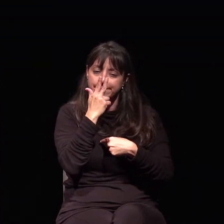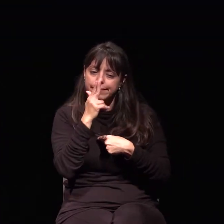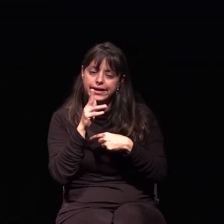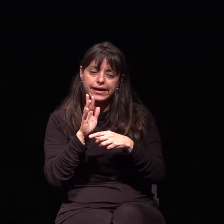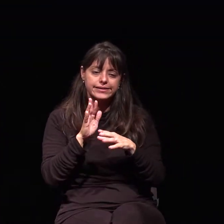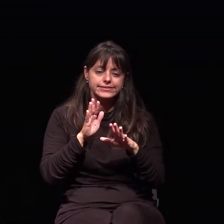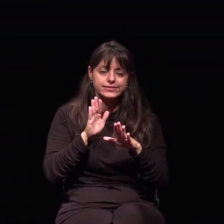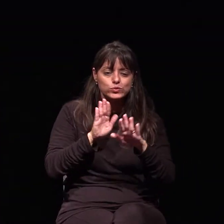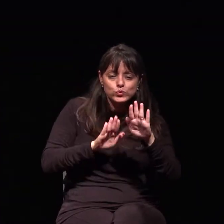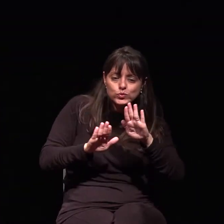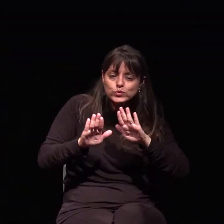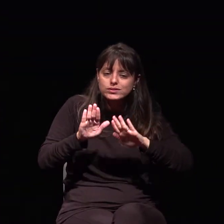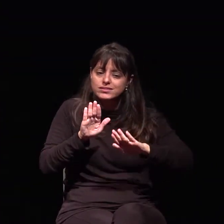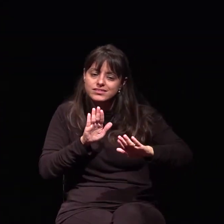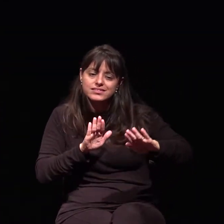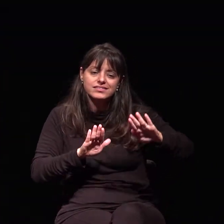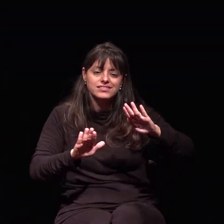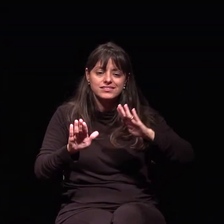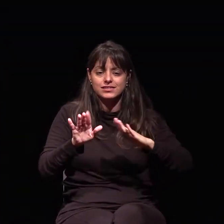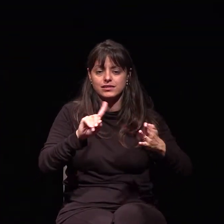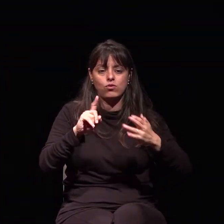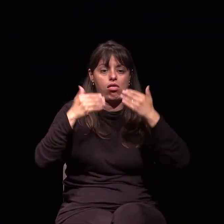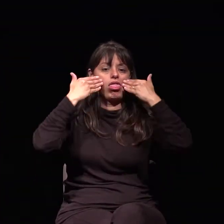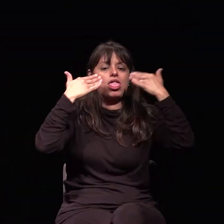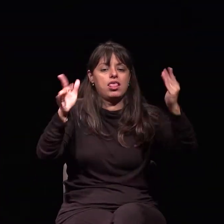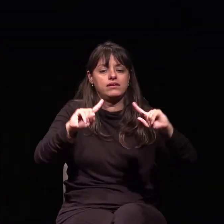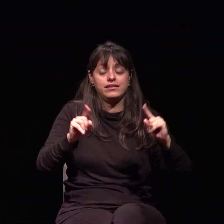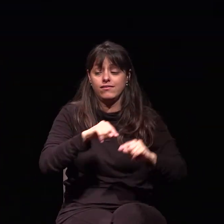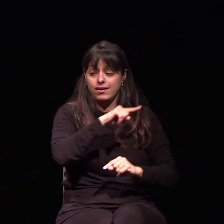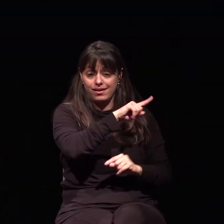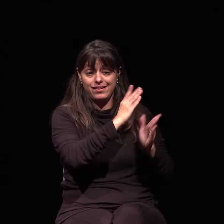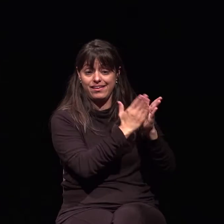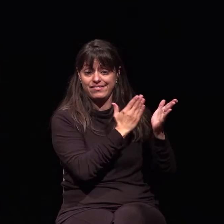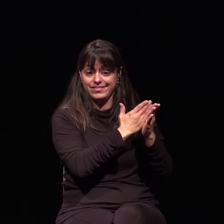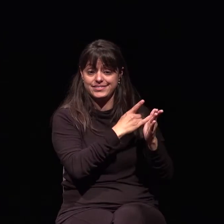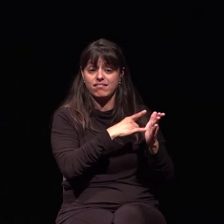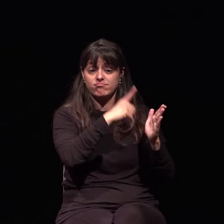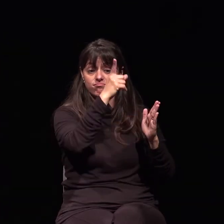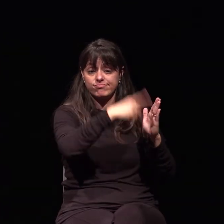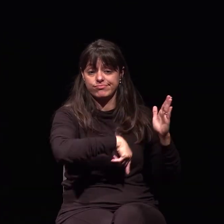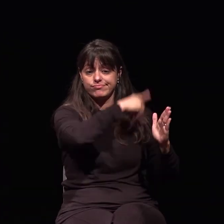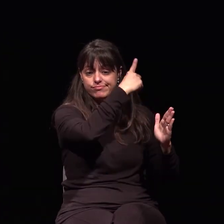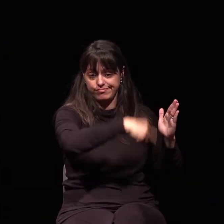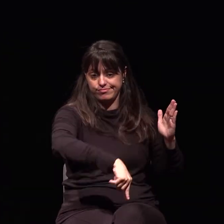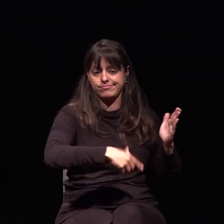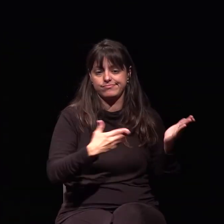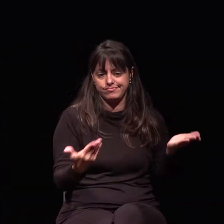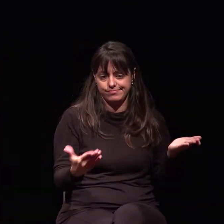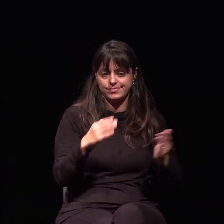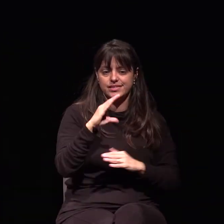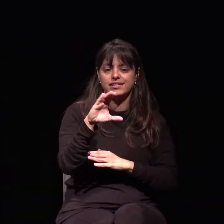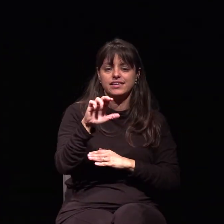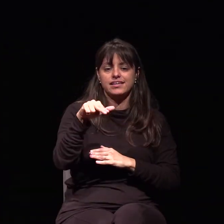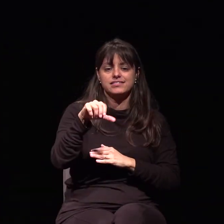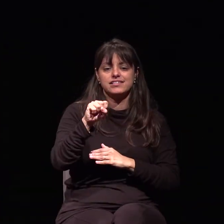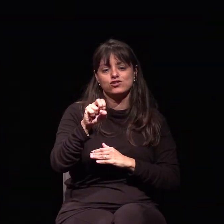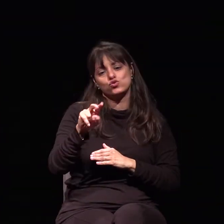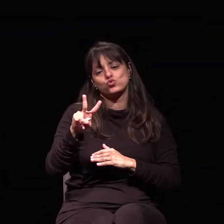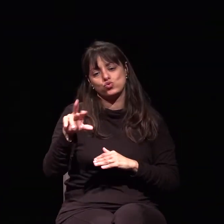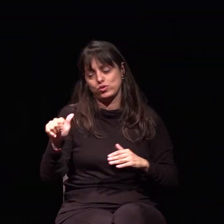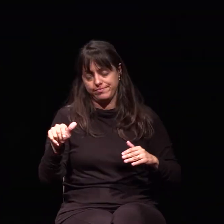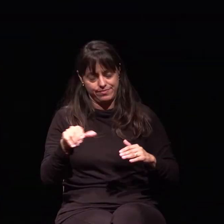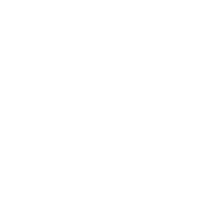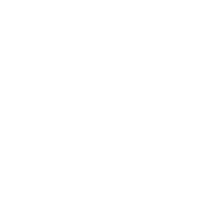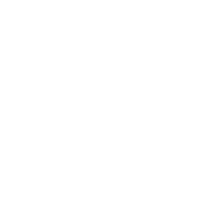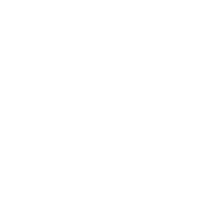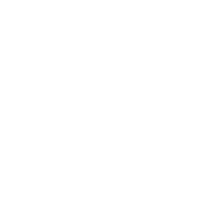é censurada, está vendo? Isso aqui foi censurado, essa matéria. Então, eu ponho as questões censuradas na revista,